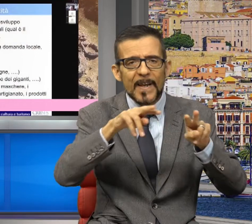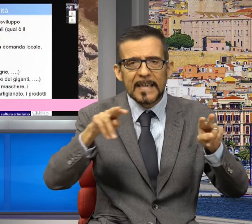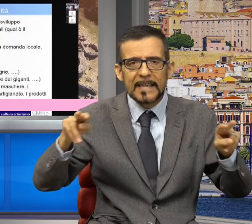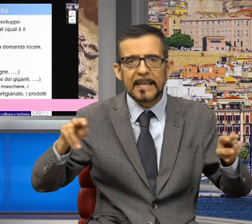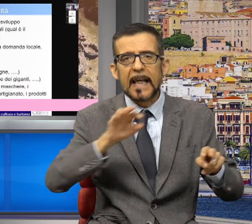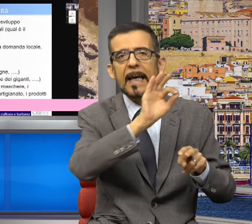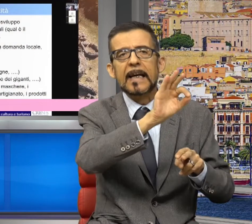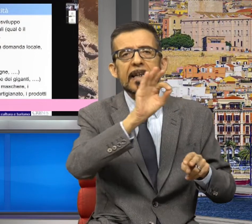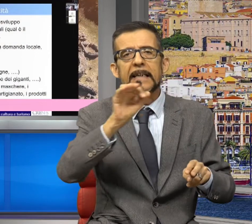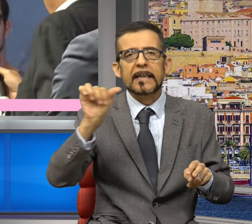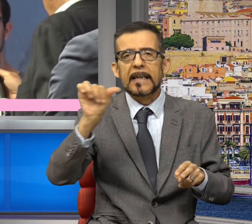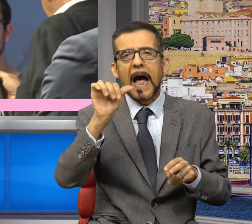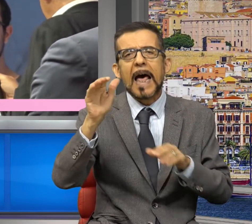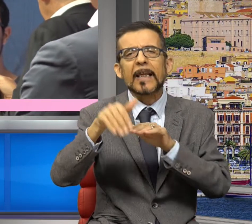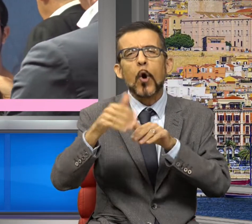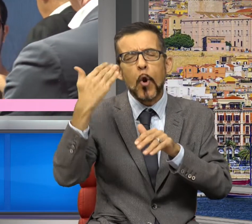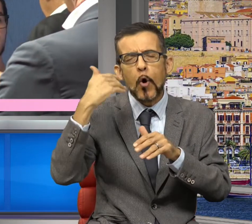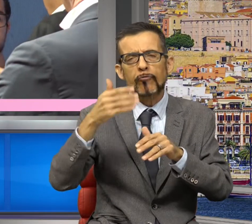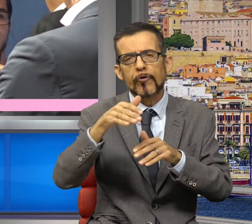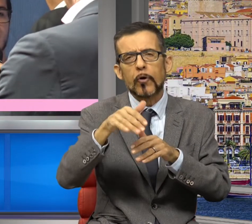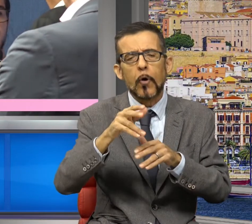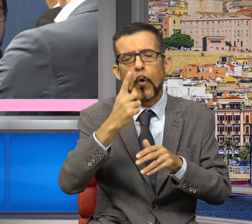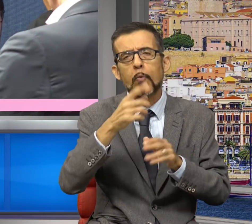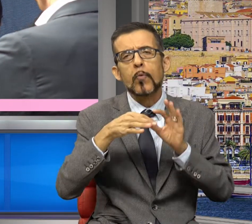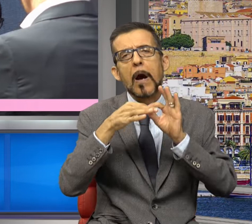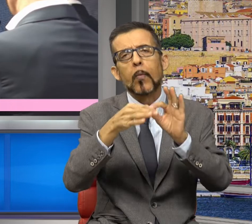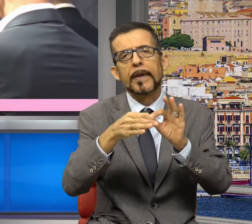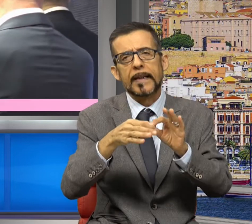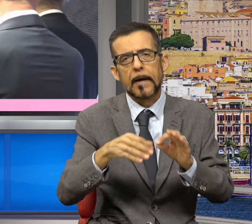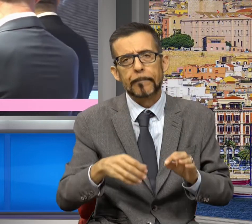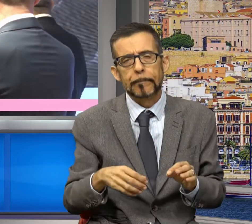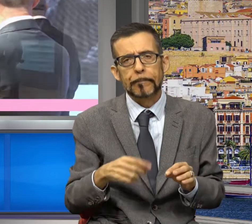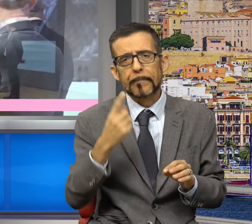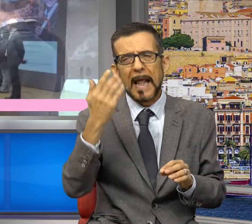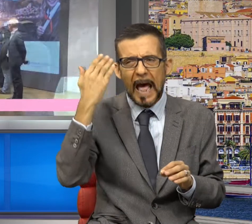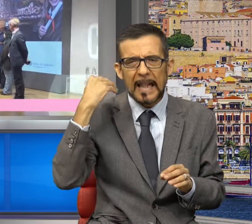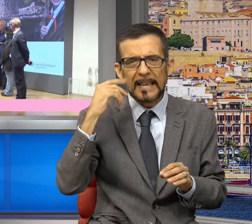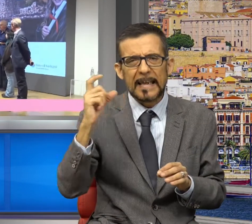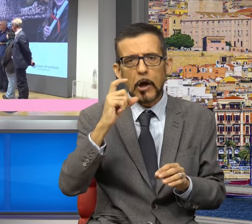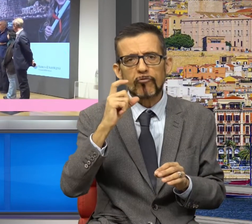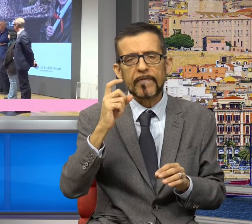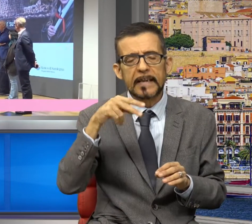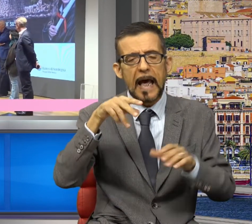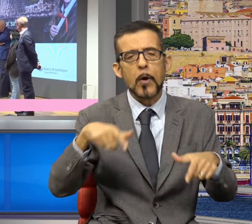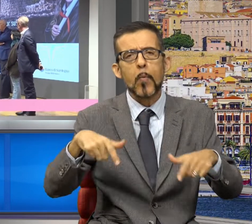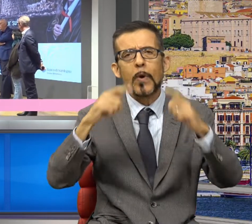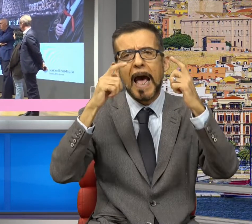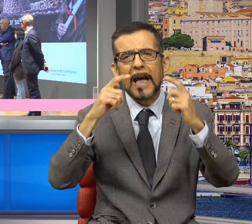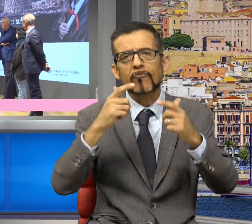archeologici con una guida. Va ricordato che l'antica civiltà nuragica, straordinario marchio dell'identità sarda, è